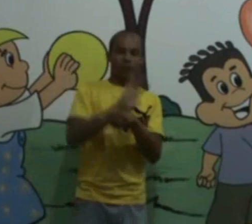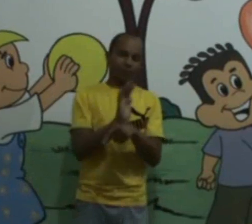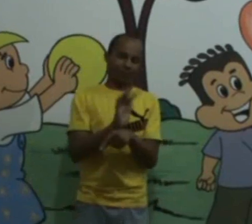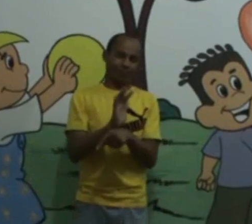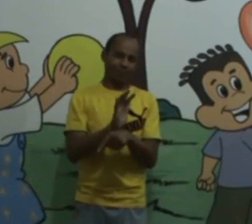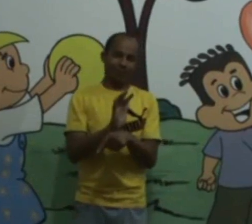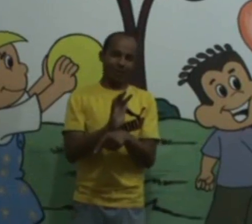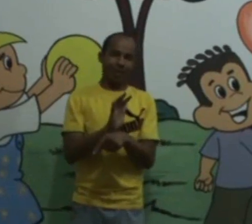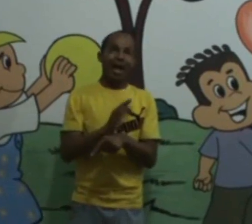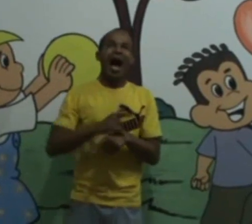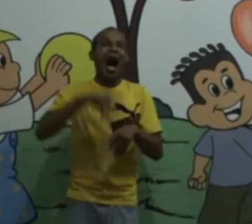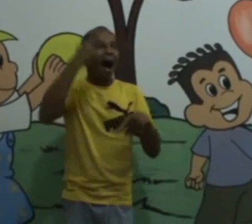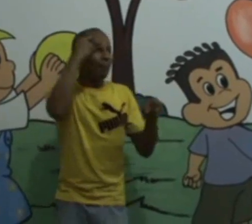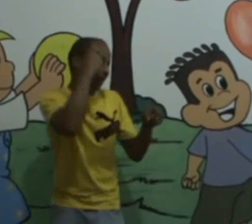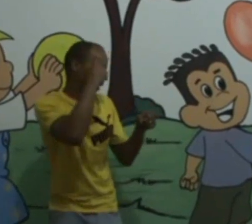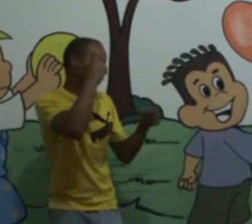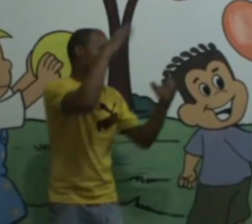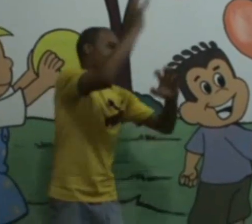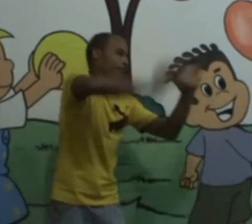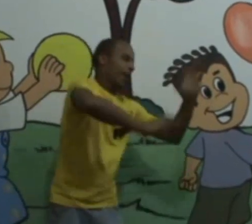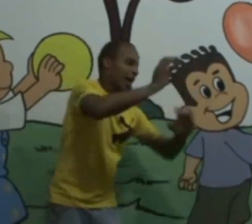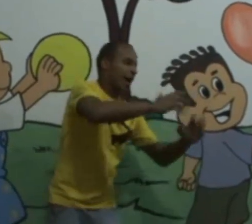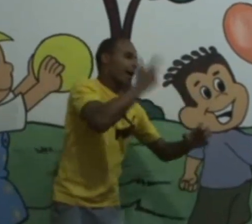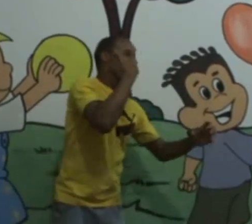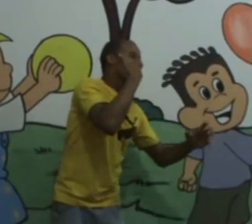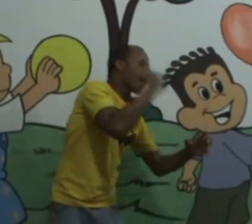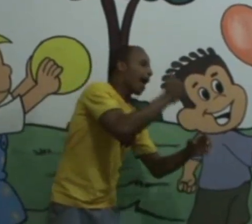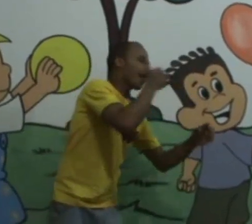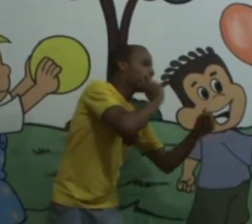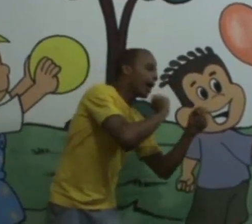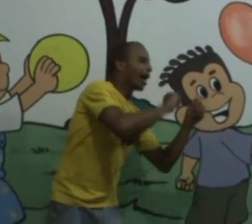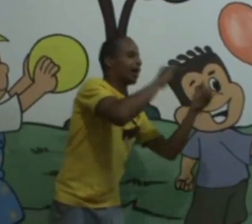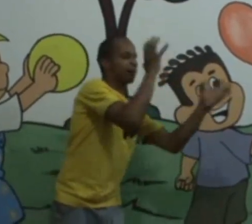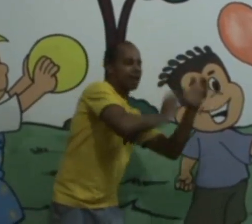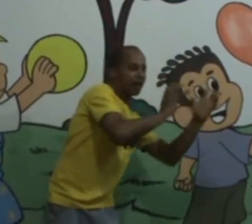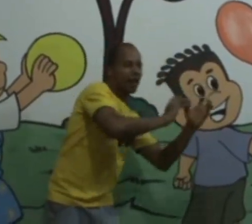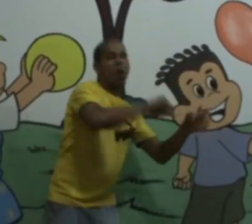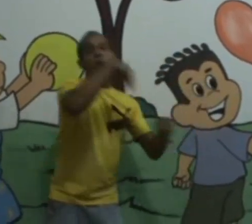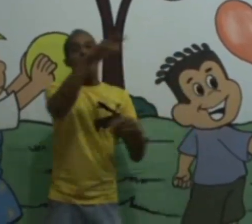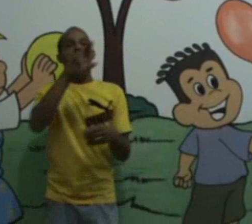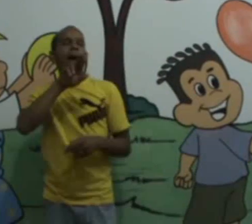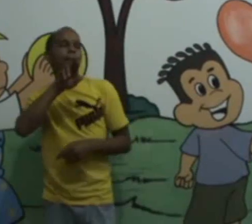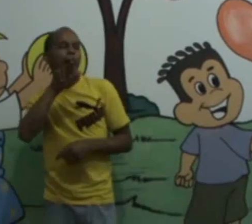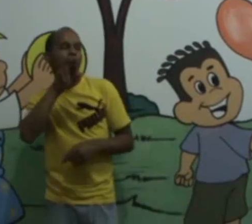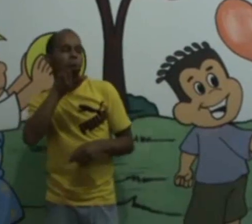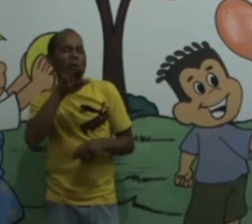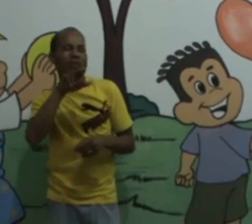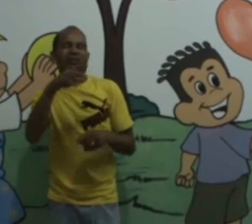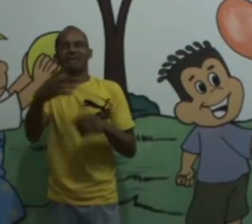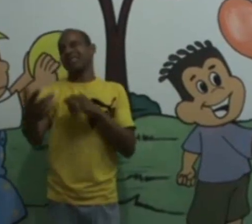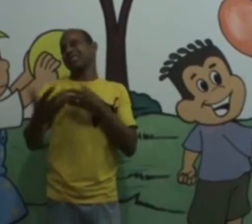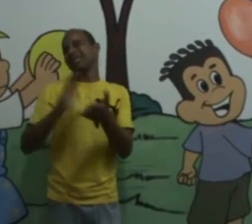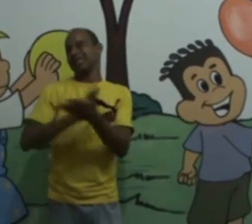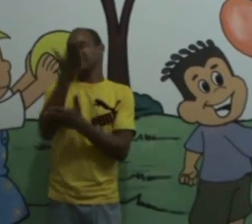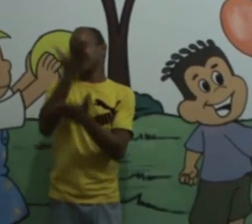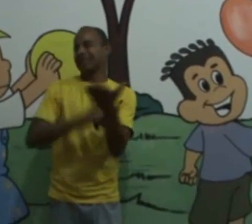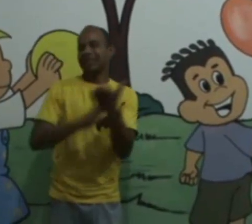passando outro filme na cabeça deles. Cada pessoa tem outras coisas em que pensar.